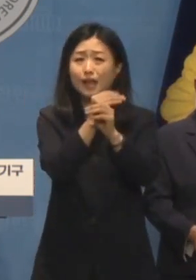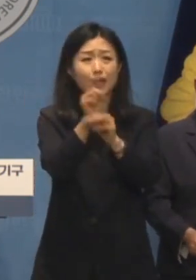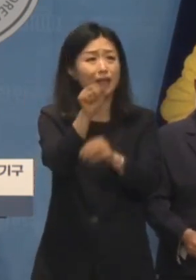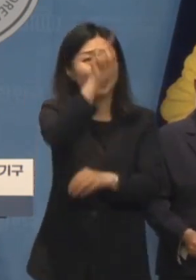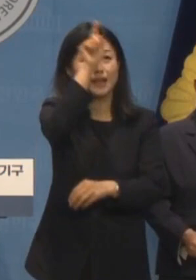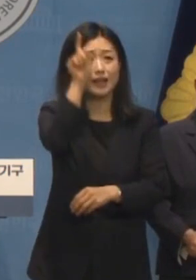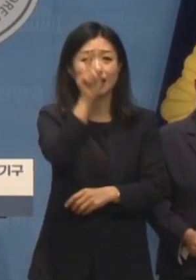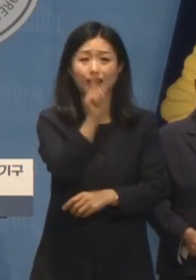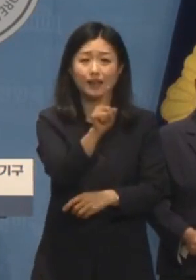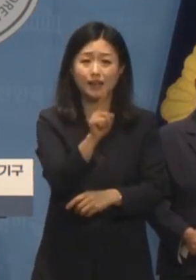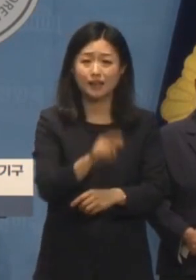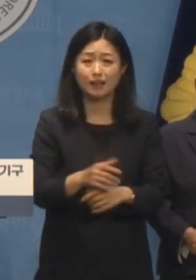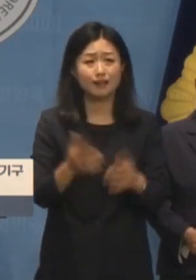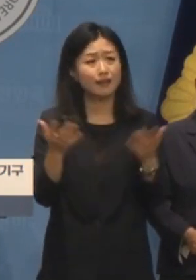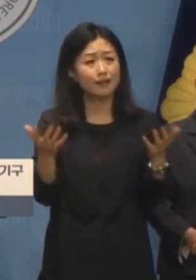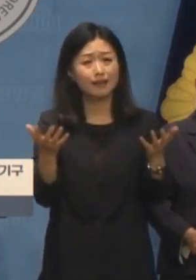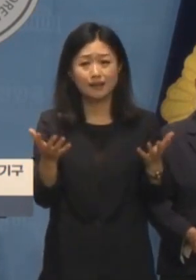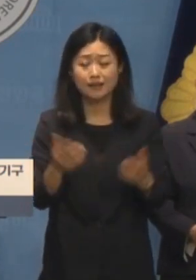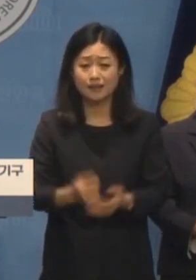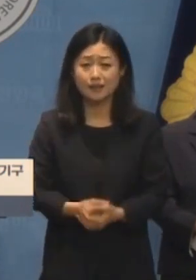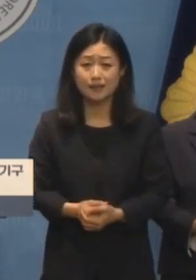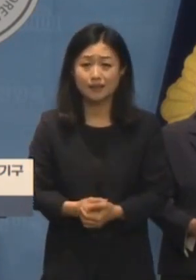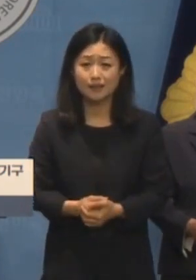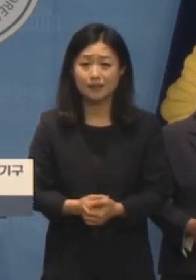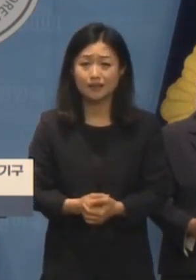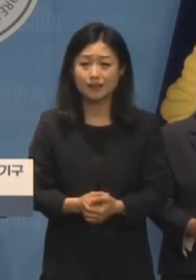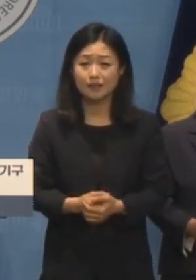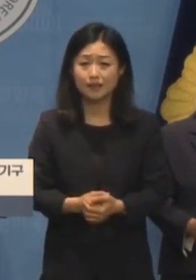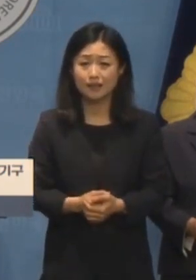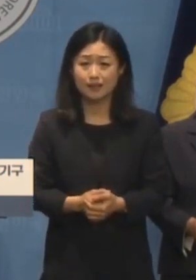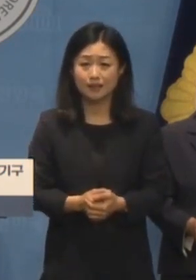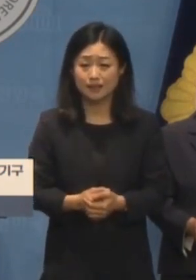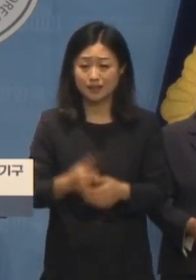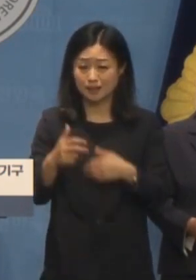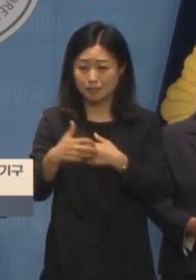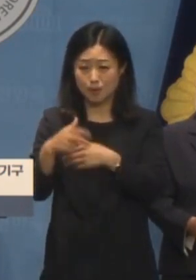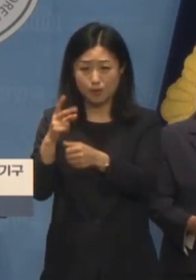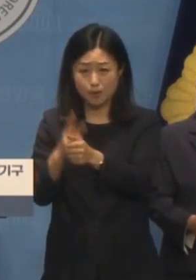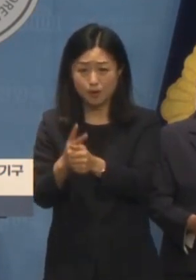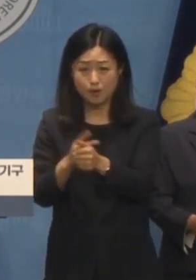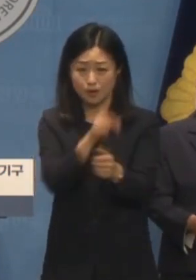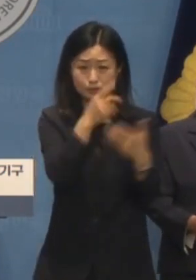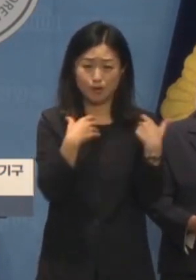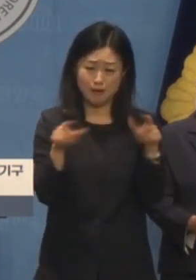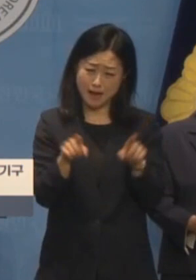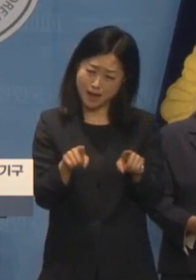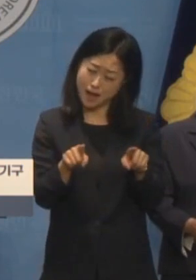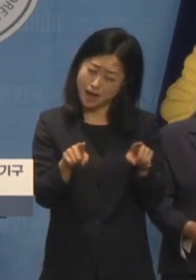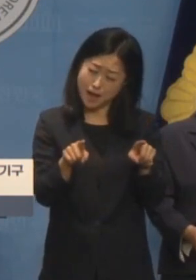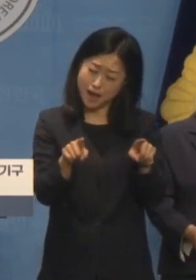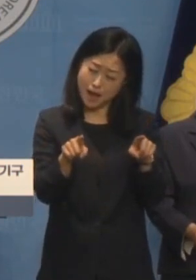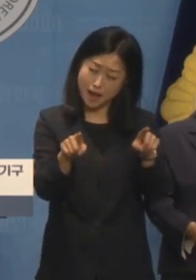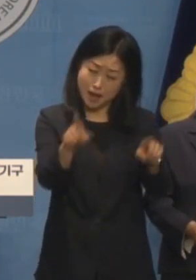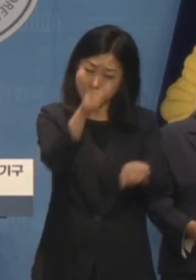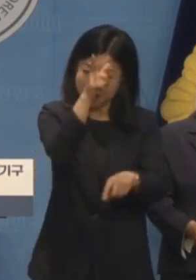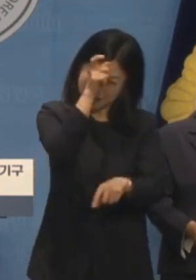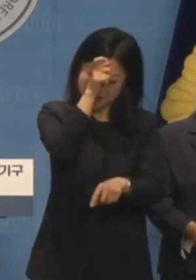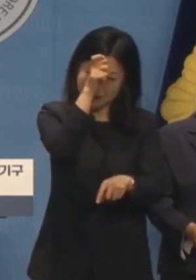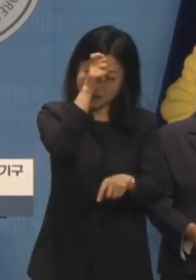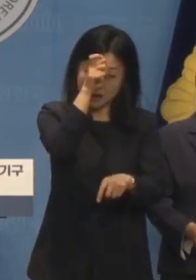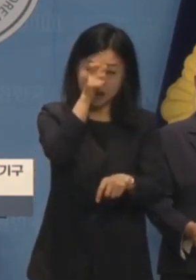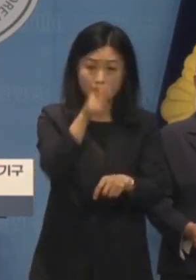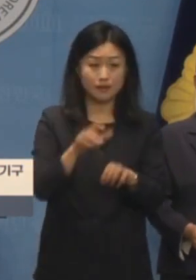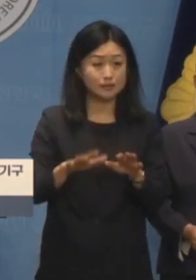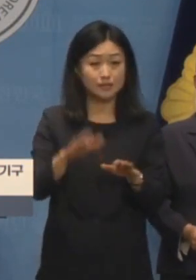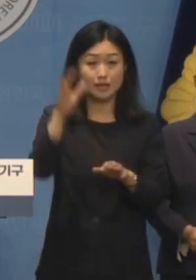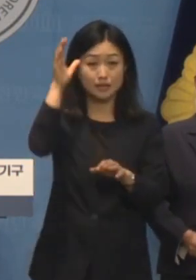수 있는 것입니까 끊임없이 평행선을 달리고 있는 의료와 정부에게 이제 더 이상 대할 것은